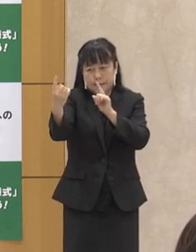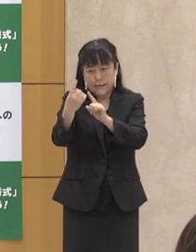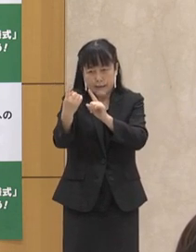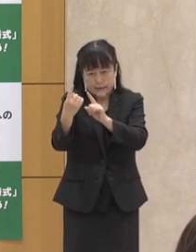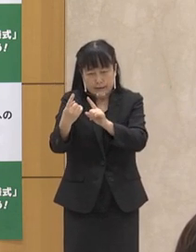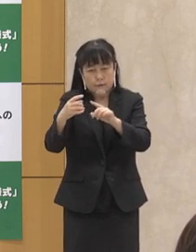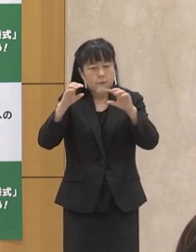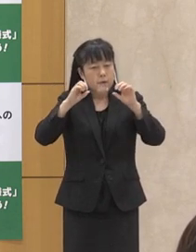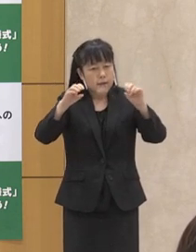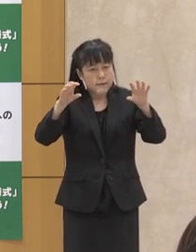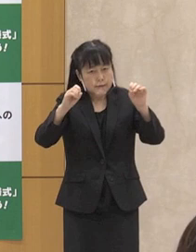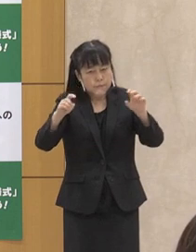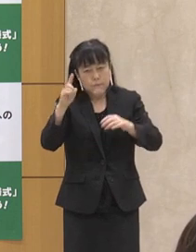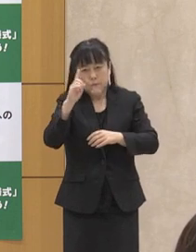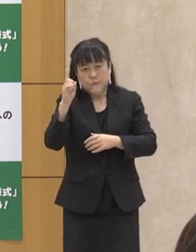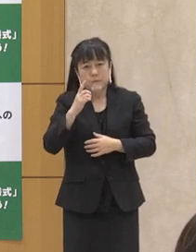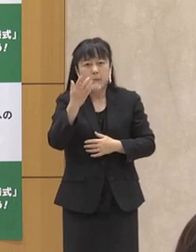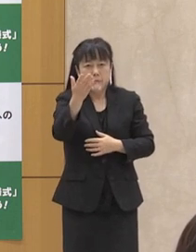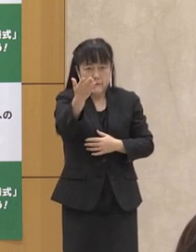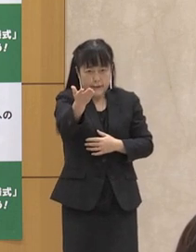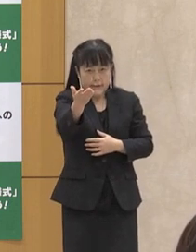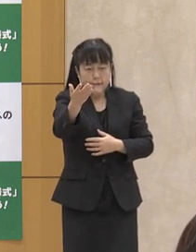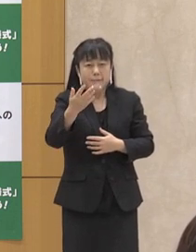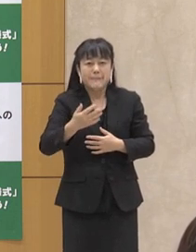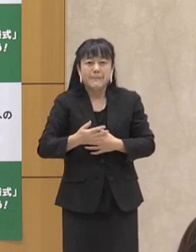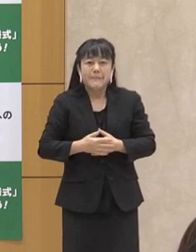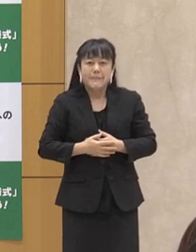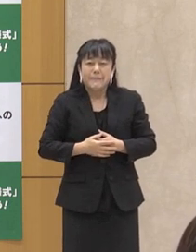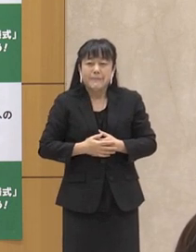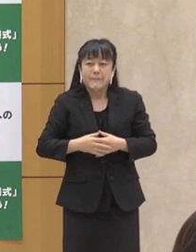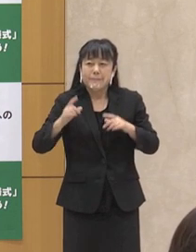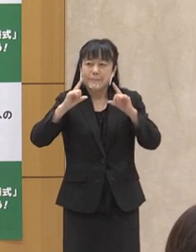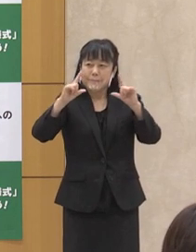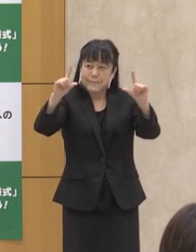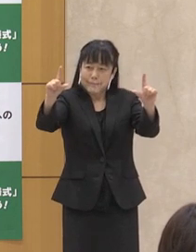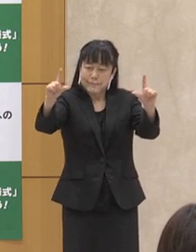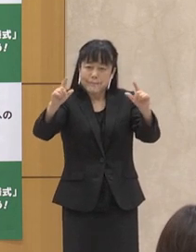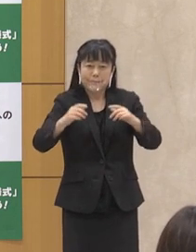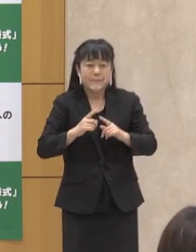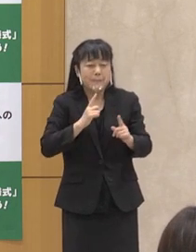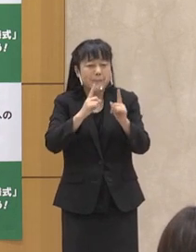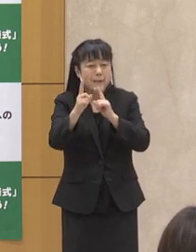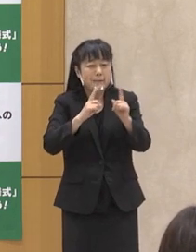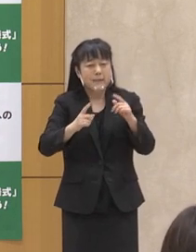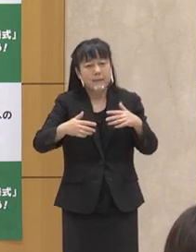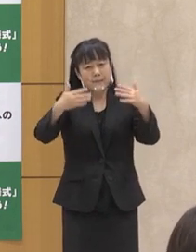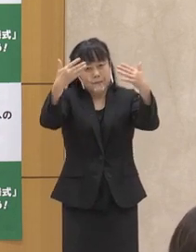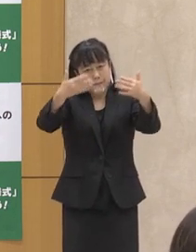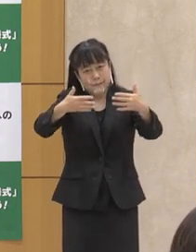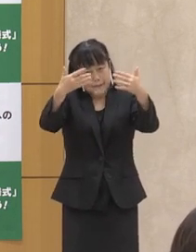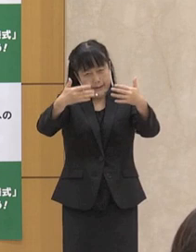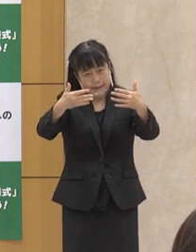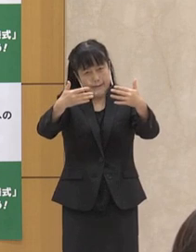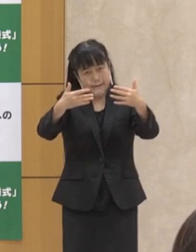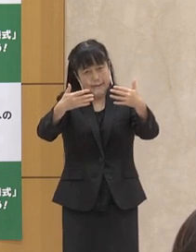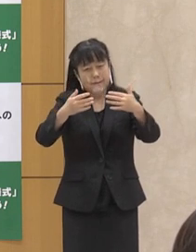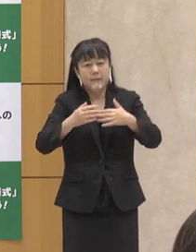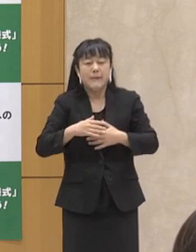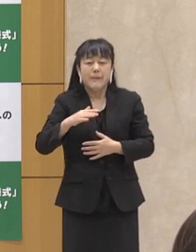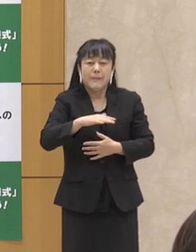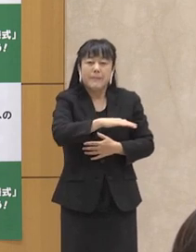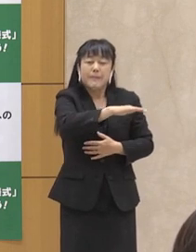か。 まあ、このメッセージ動画というのはですね、まあ、どなたで